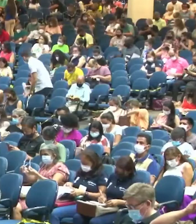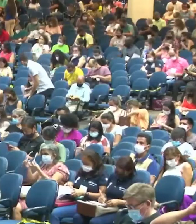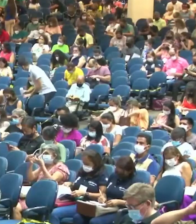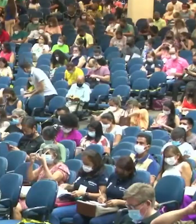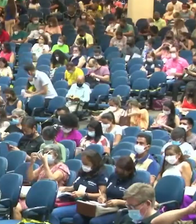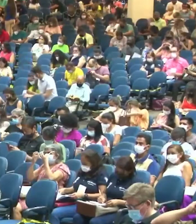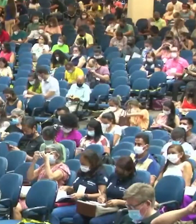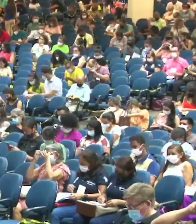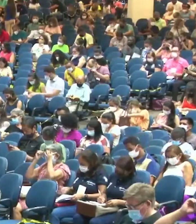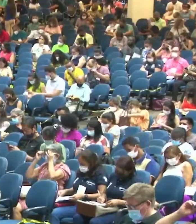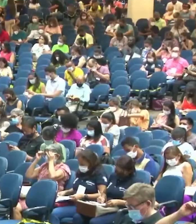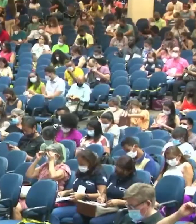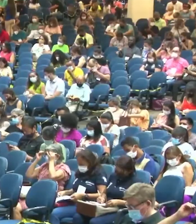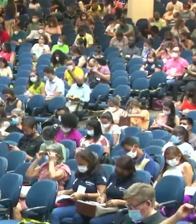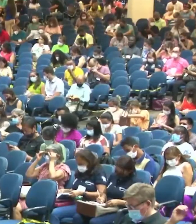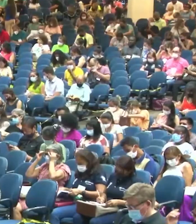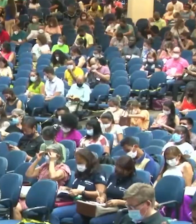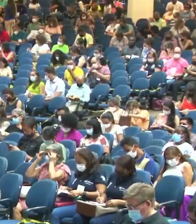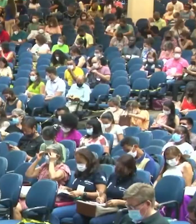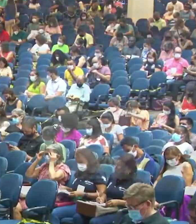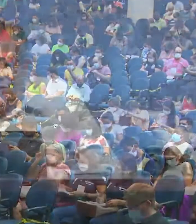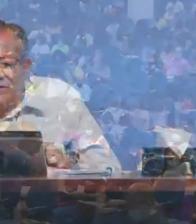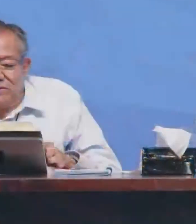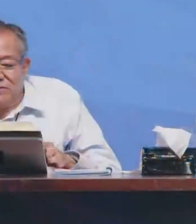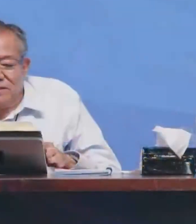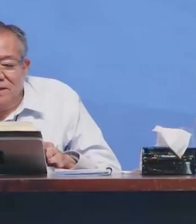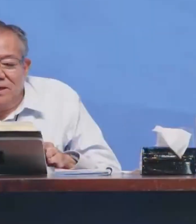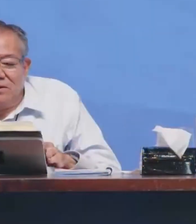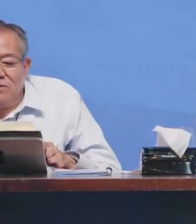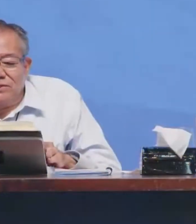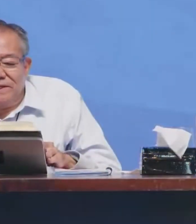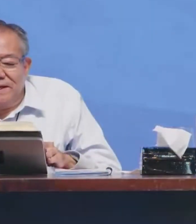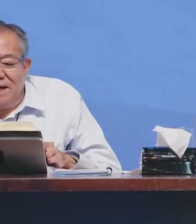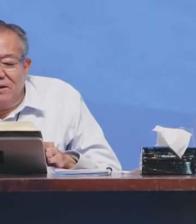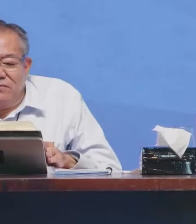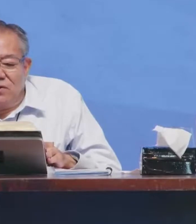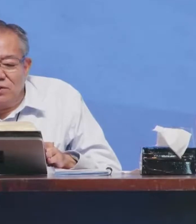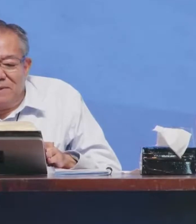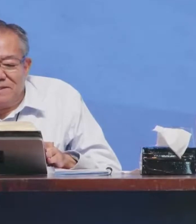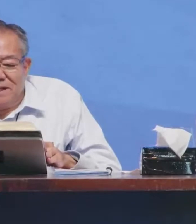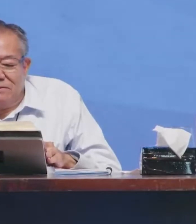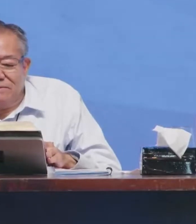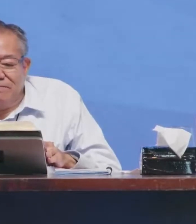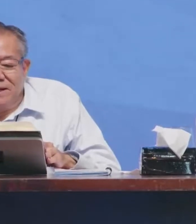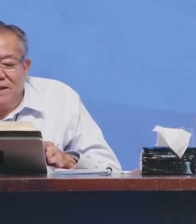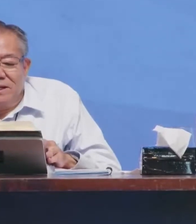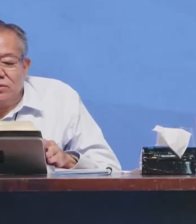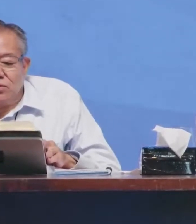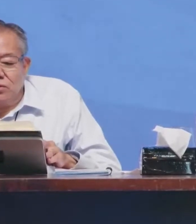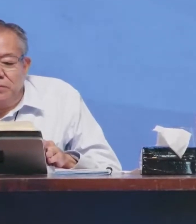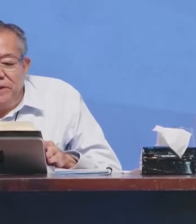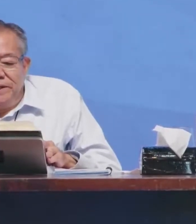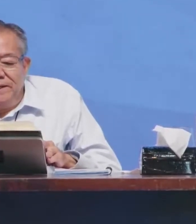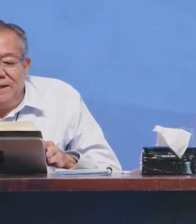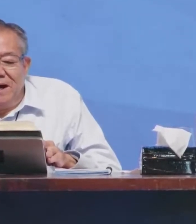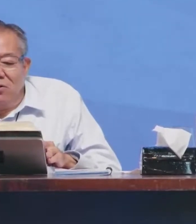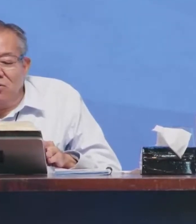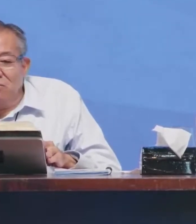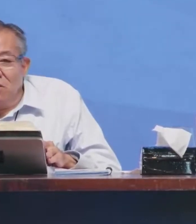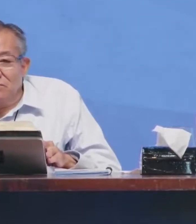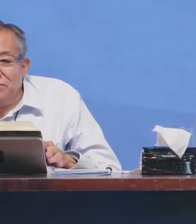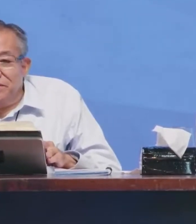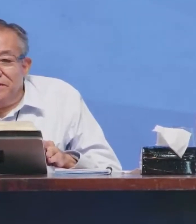versículo 7, vai. Assim diz o Senhor dos Exércitos: considerai o vosso passado, subi